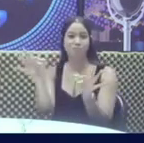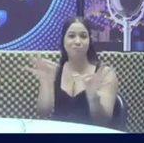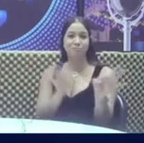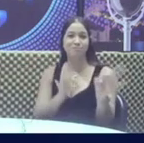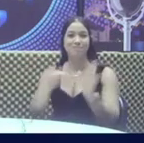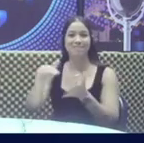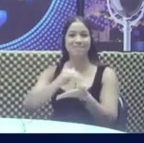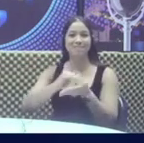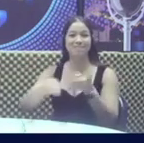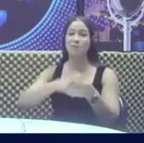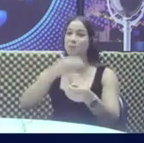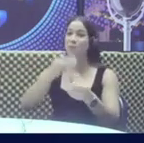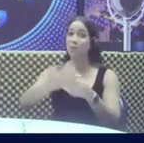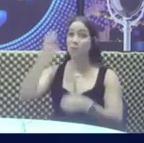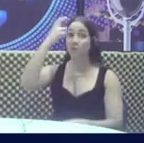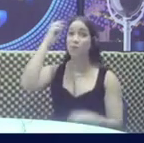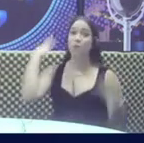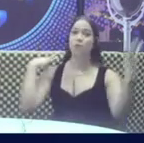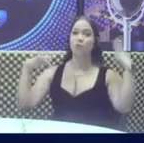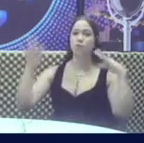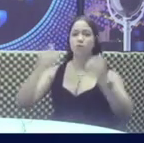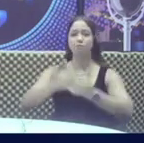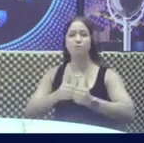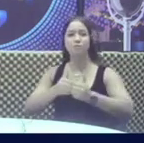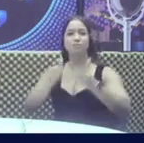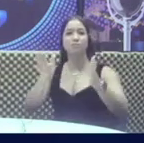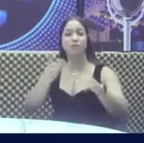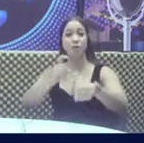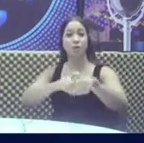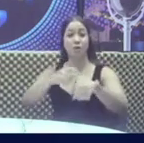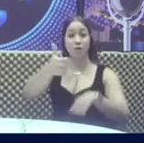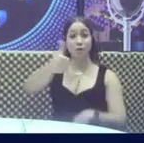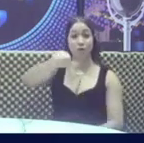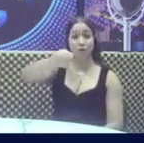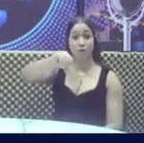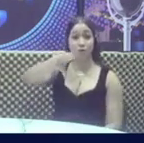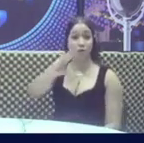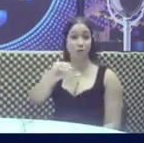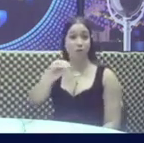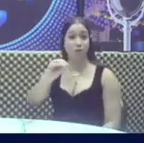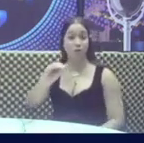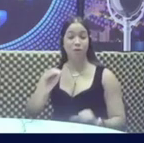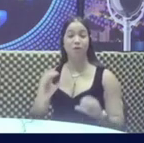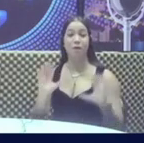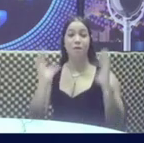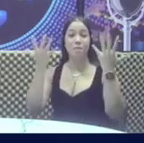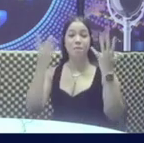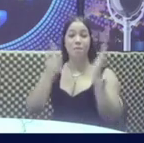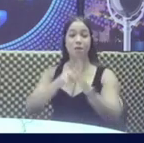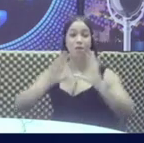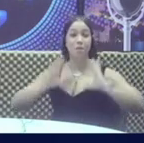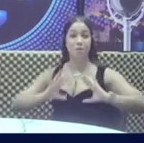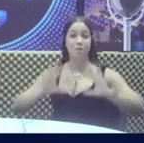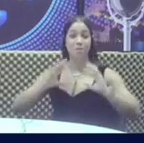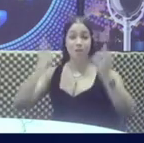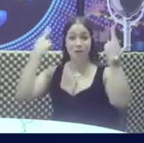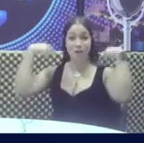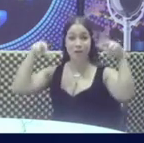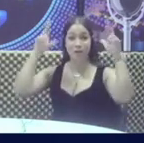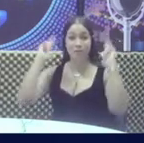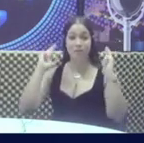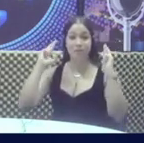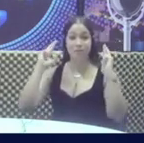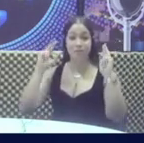Secretaria Municipal de Cultura e Turismo, será aberta às 7 da noite na Praça Clarimundo Carneiro com a banda Quinteto do Samba e